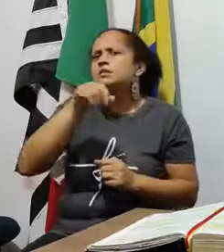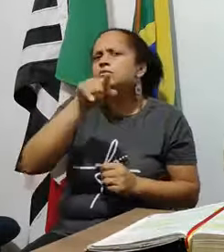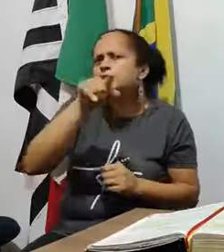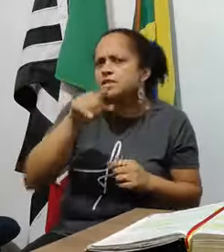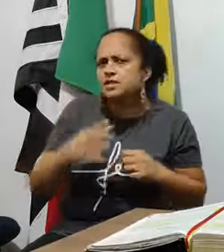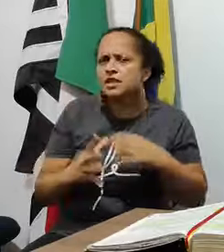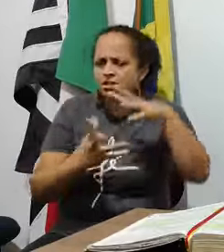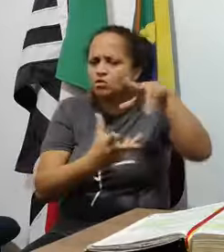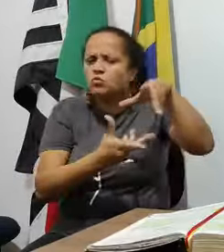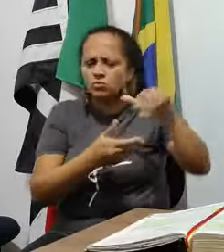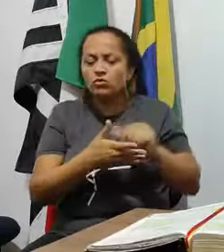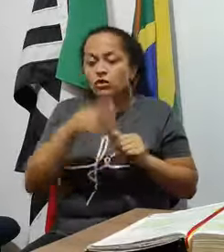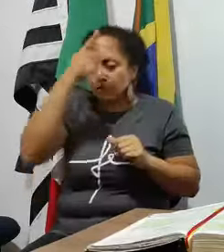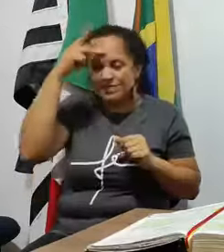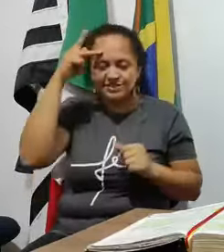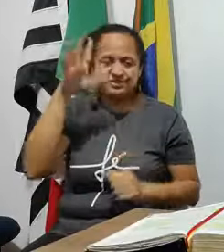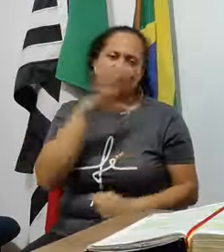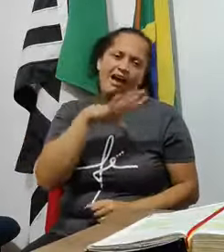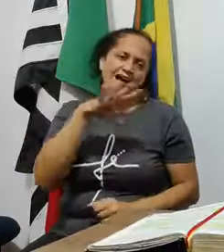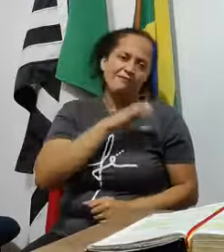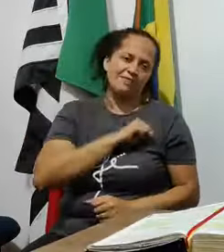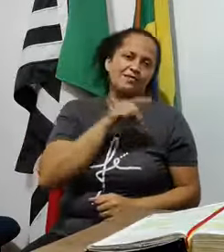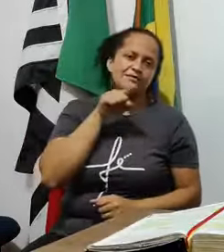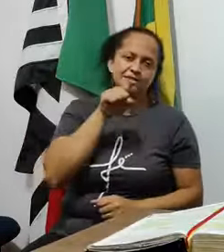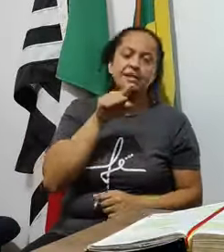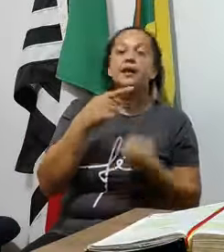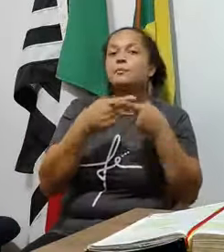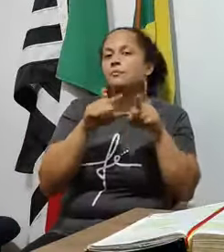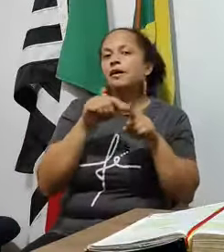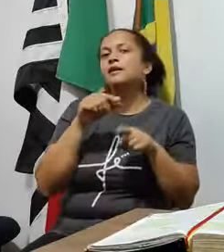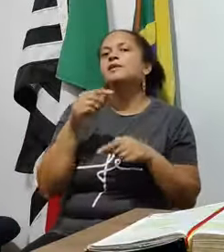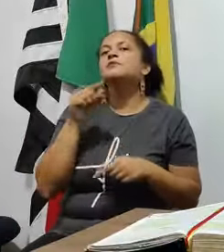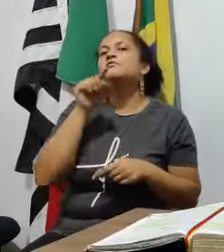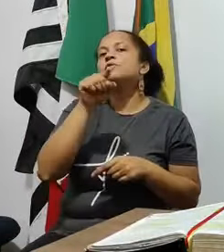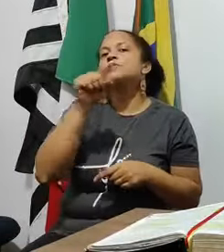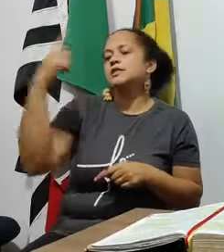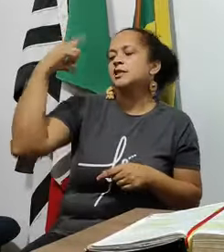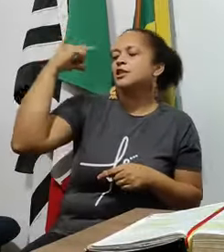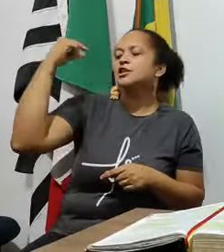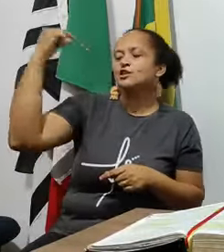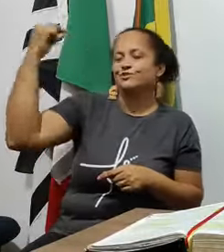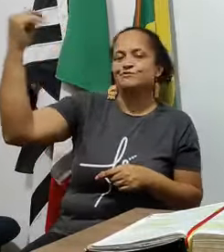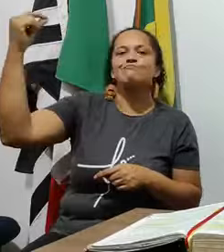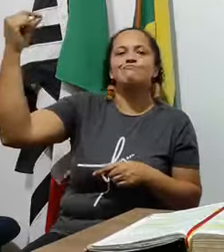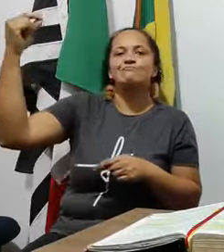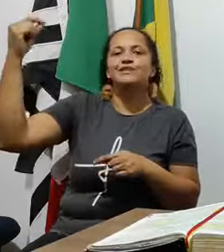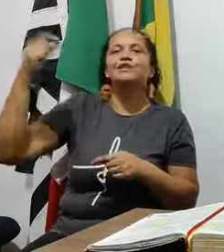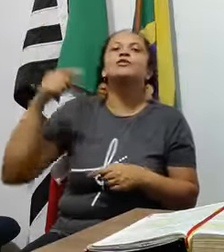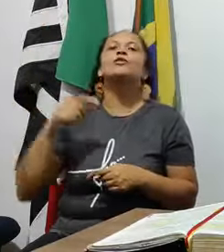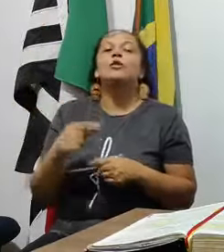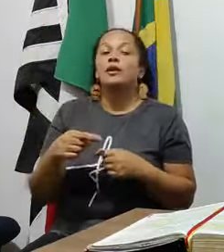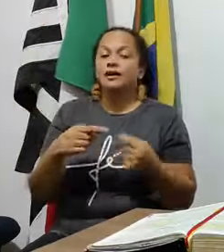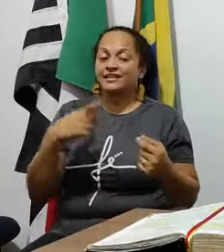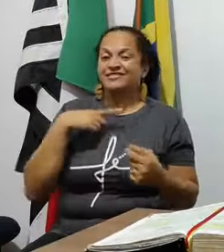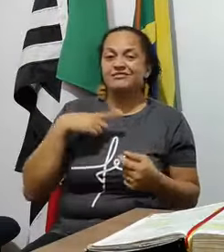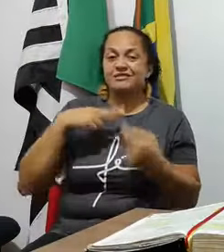não são do mundo, antes do mundo eu vos escolhi, por isso é que o mundo vos